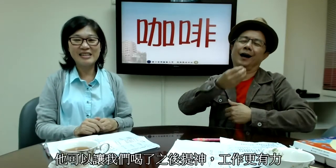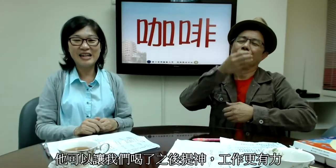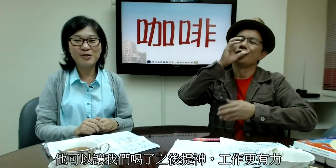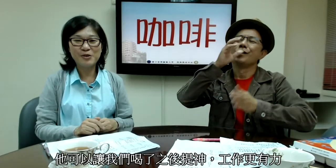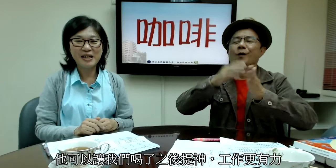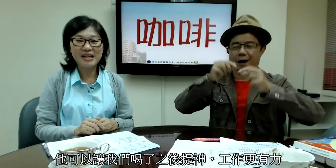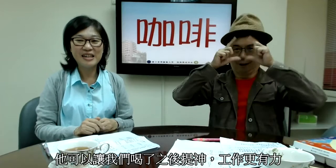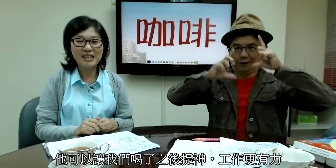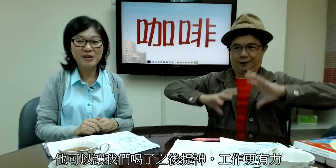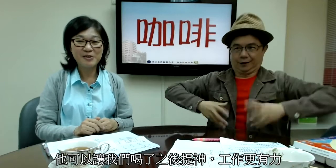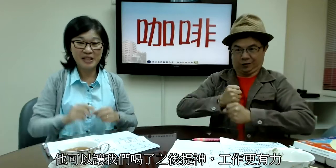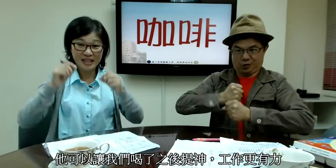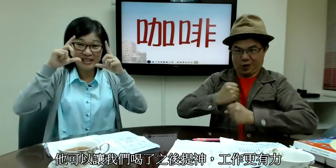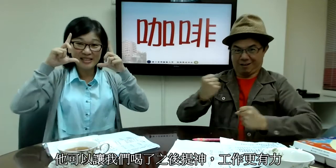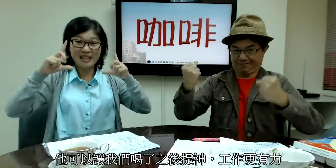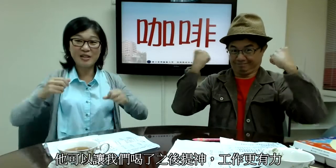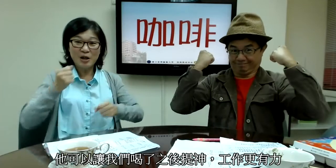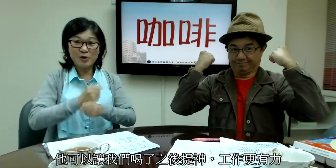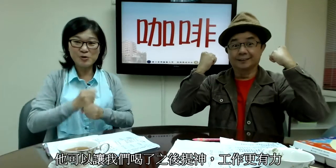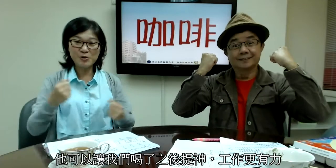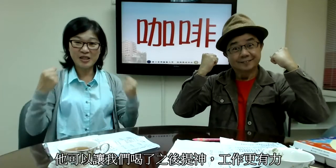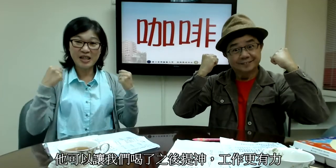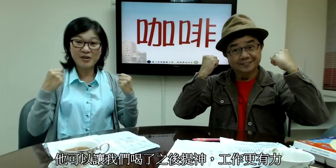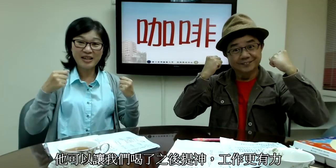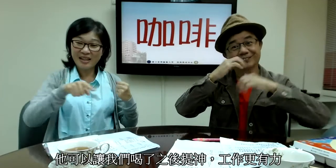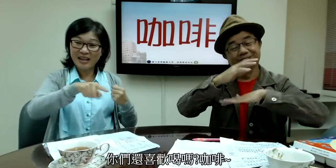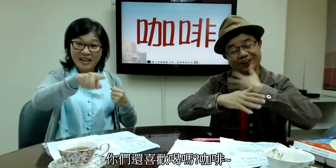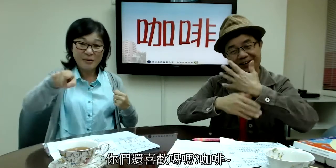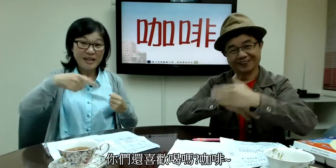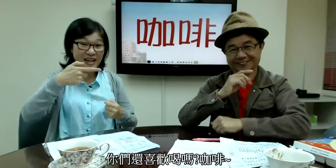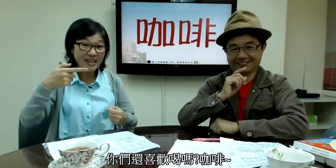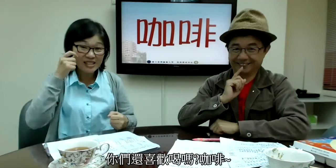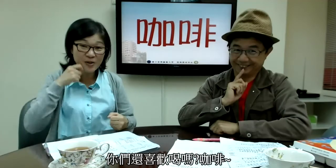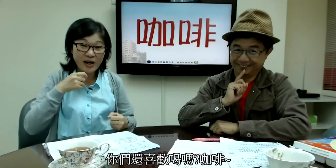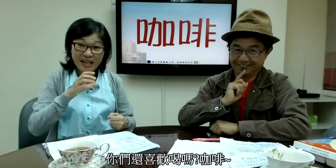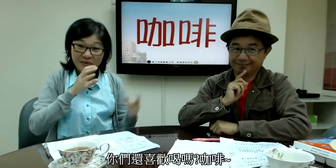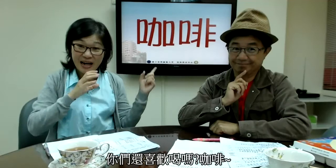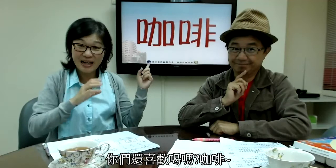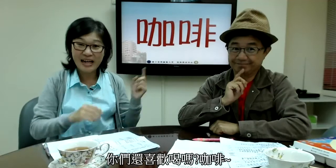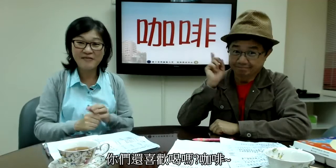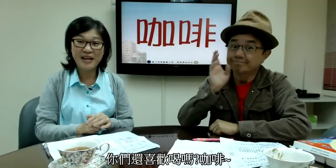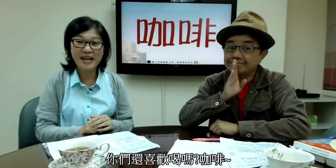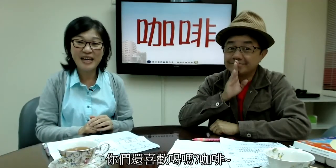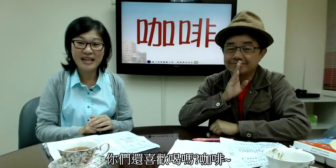让我们喝了以后提神，工作更有力。你们也很喜欢喝吗？咖啡，